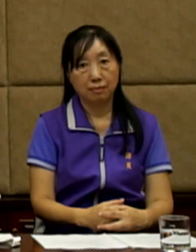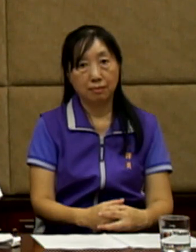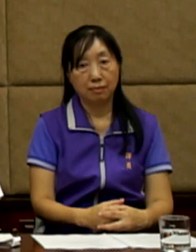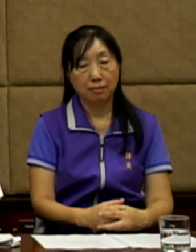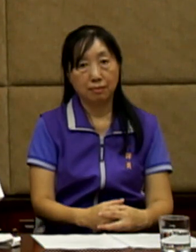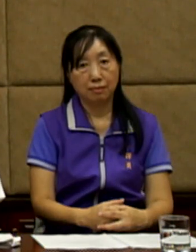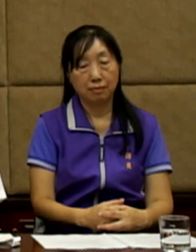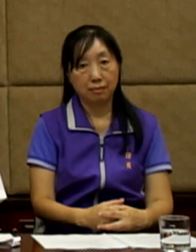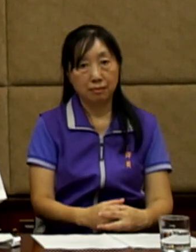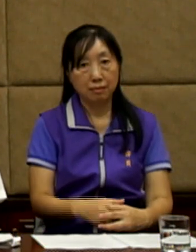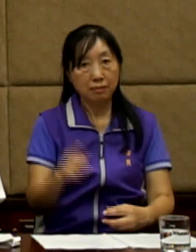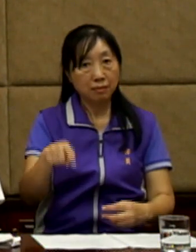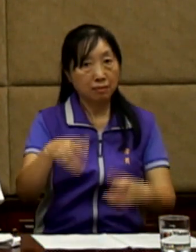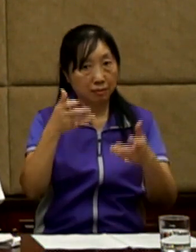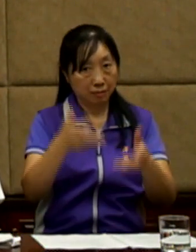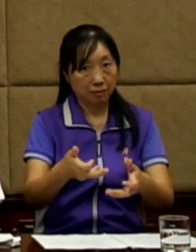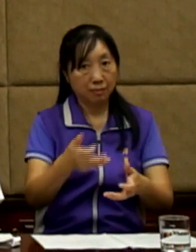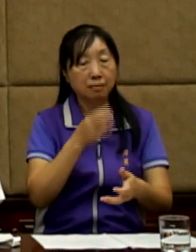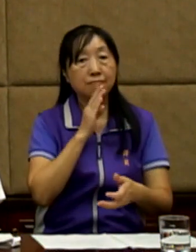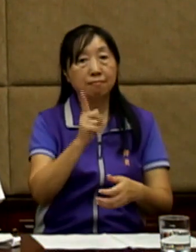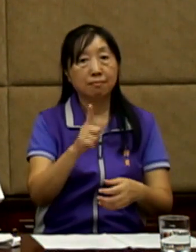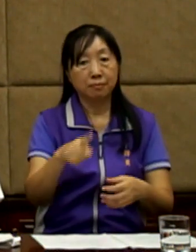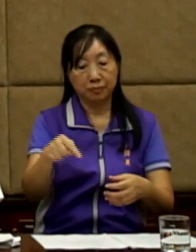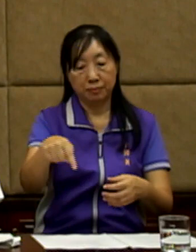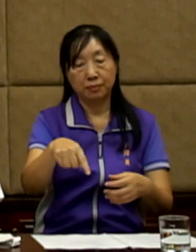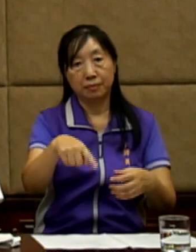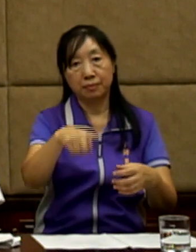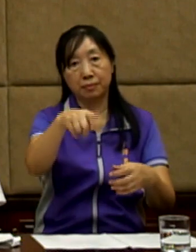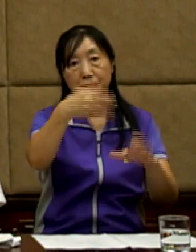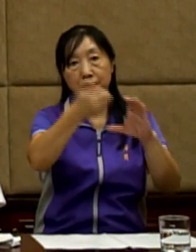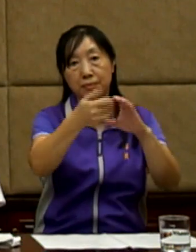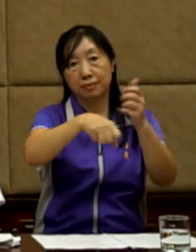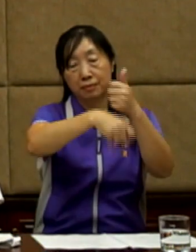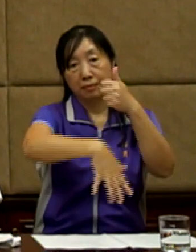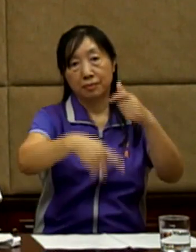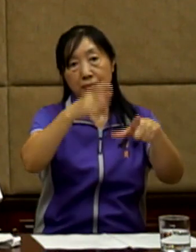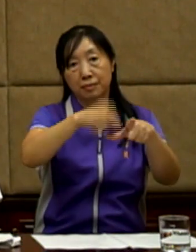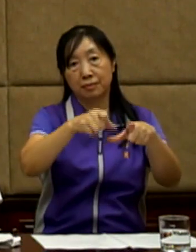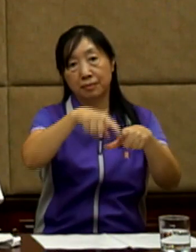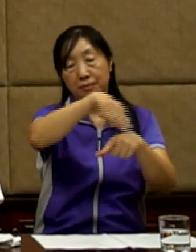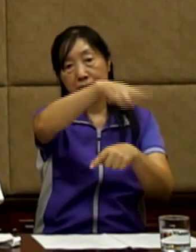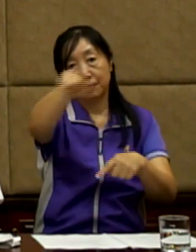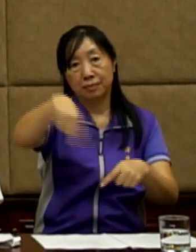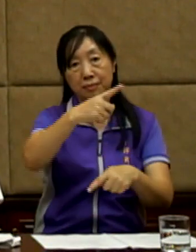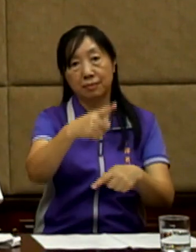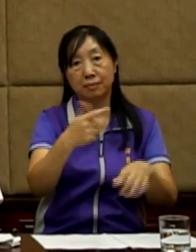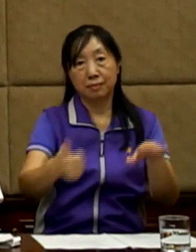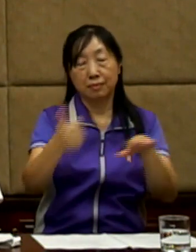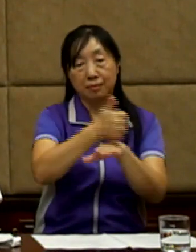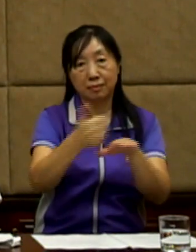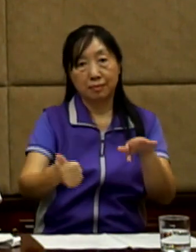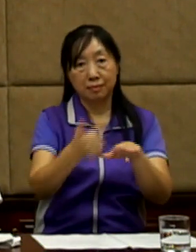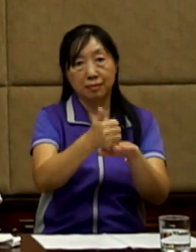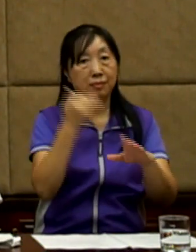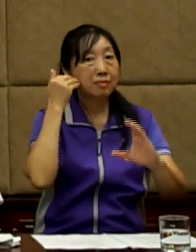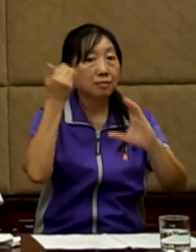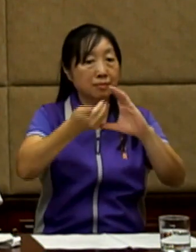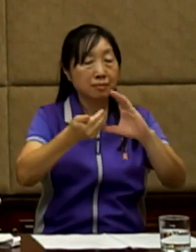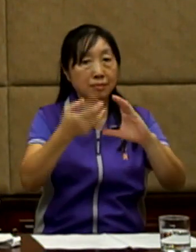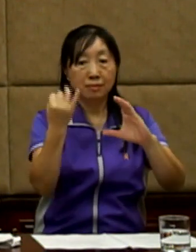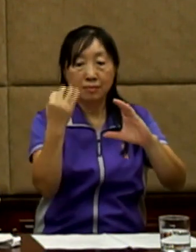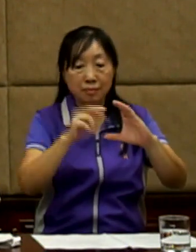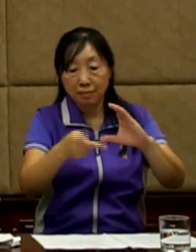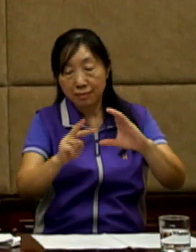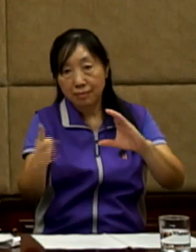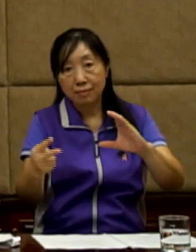对，我想这个重点就是说，这个系统经营者他们在这个做上下架的那个移频或频道变更的时候，不能违